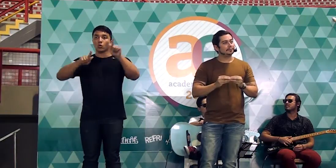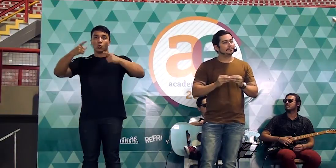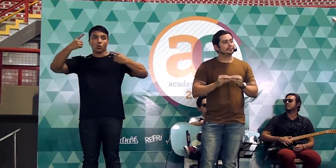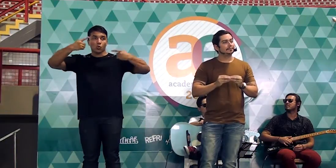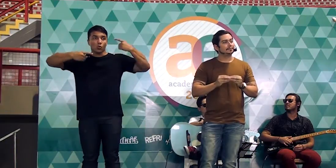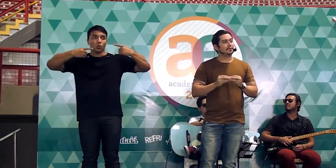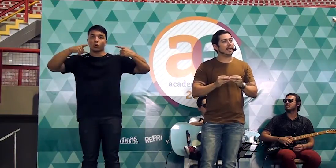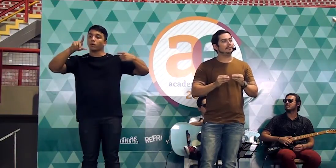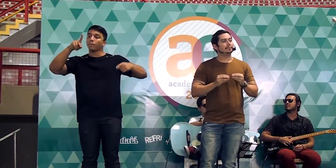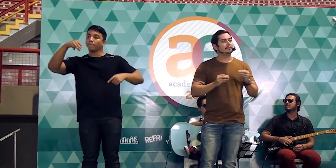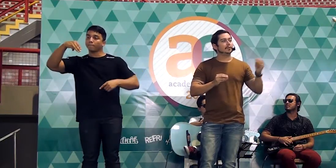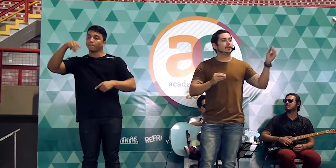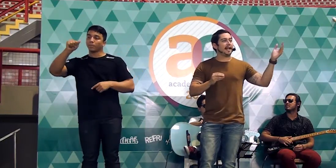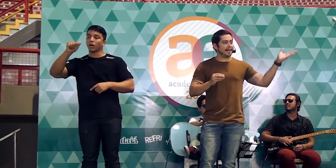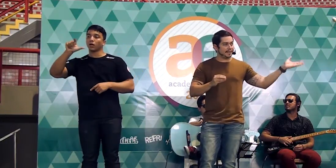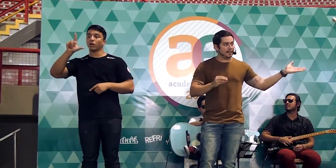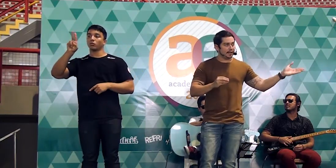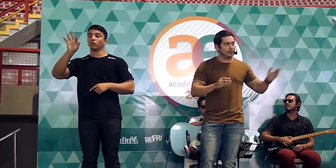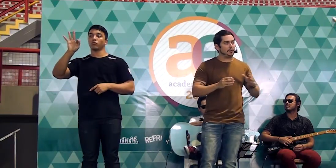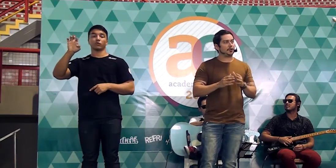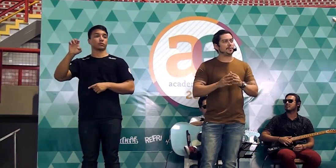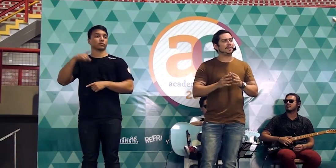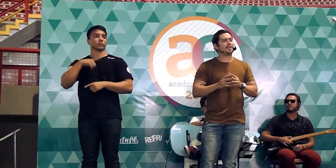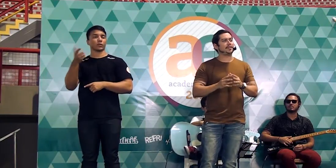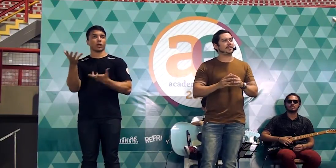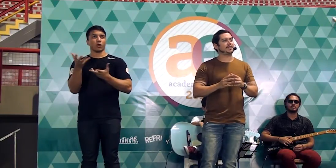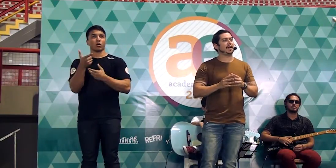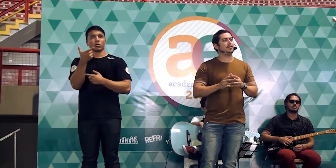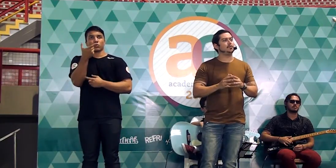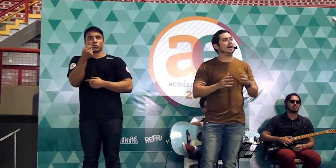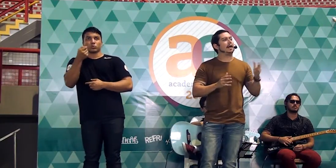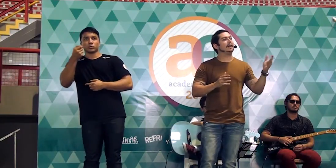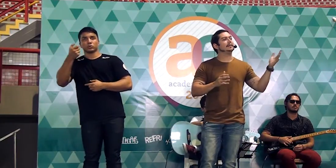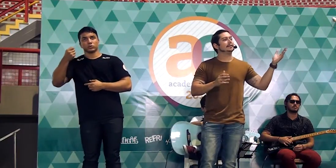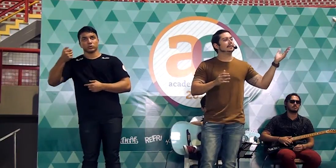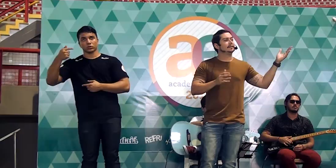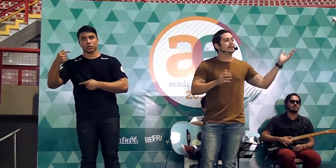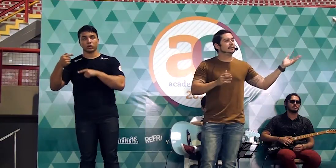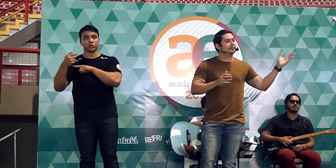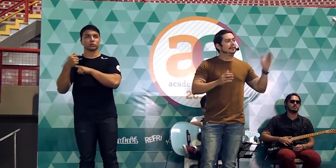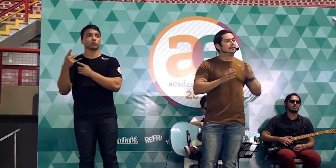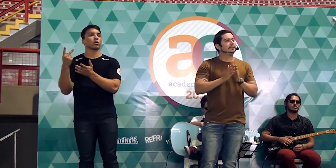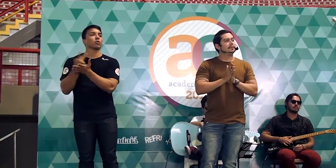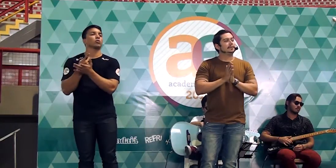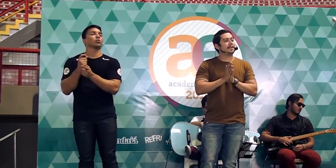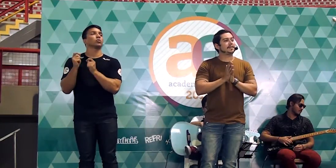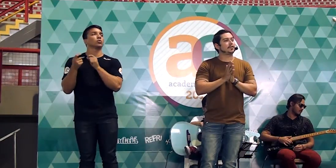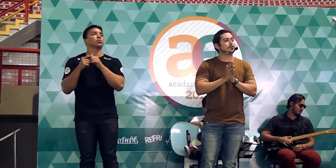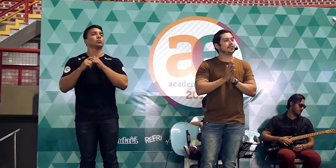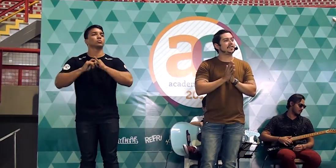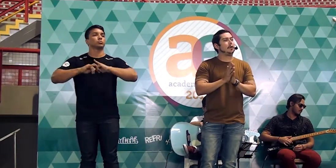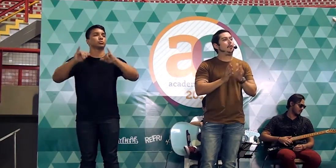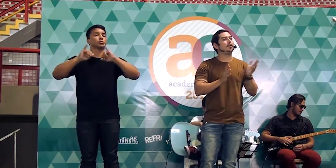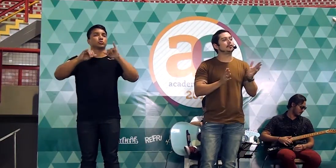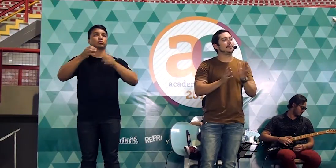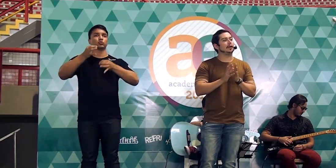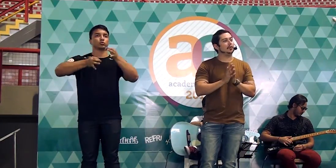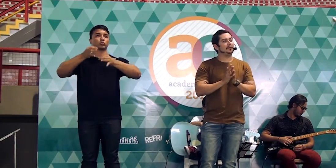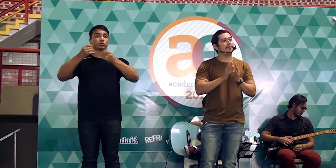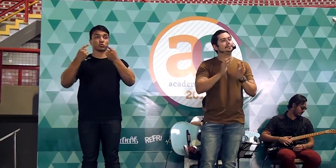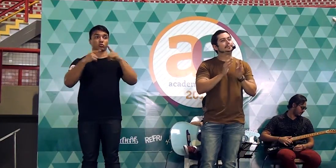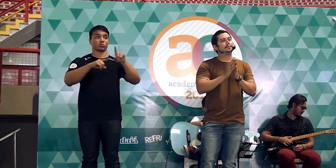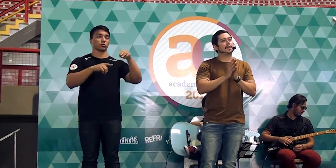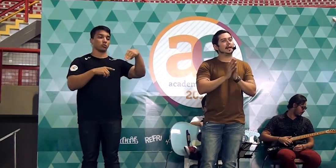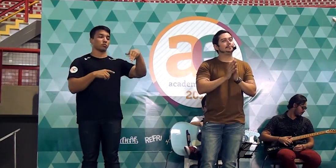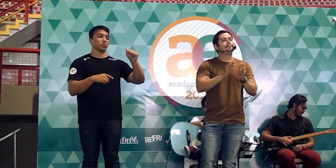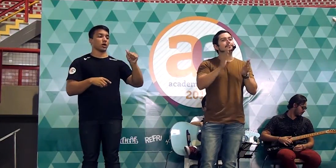Maluf, tá? Esse ano de 2007 é que saiu uma decisão judicial contra o